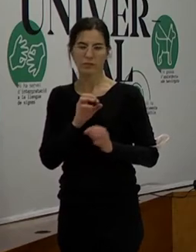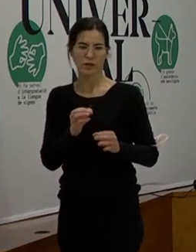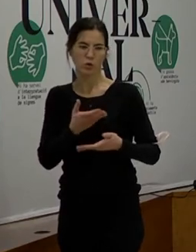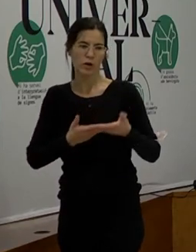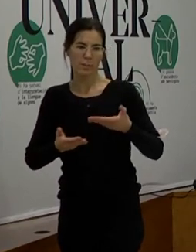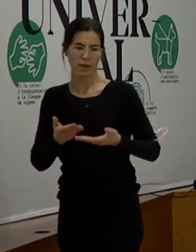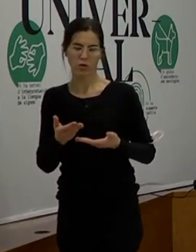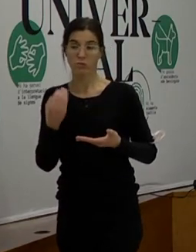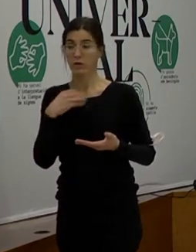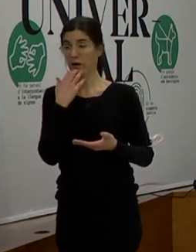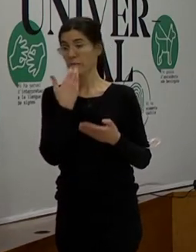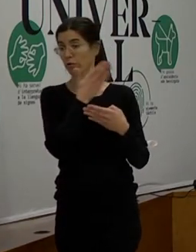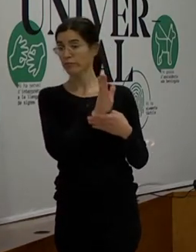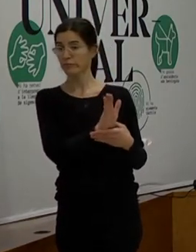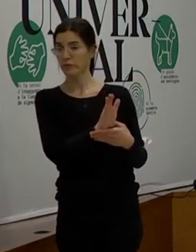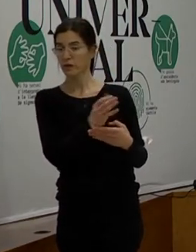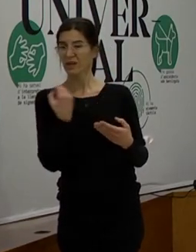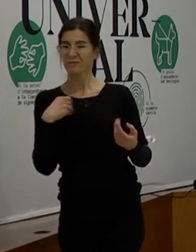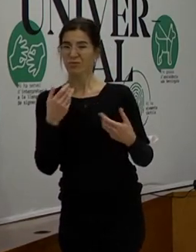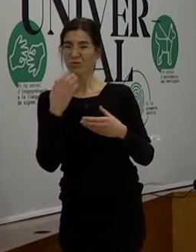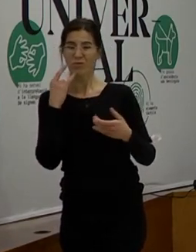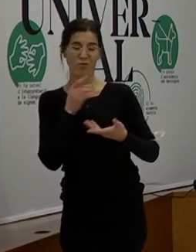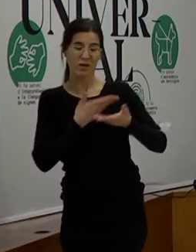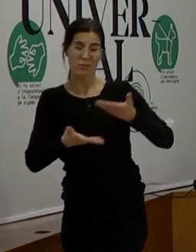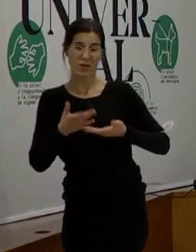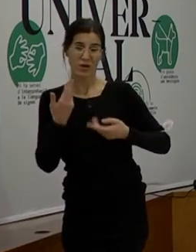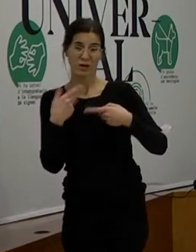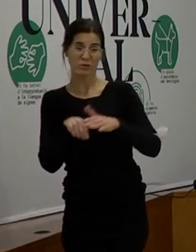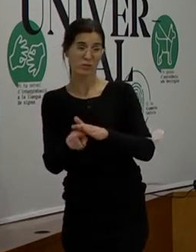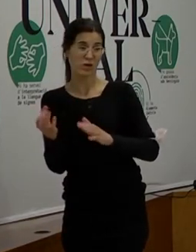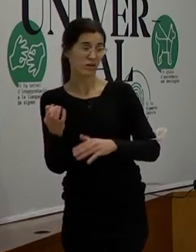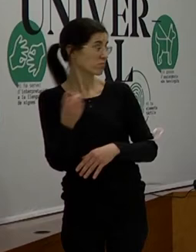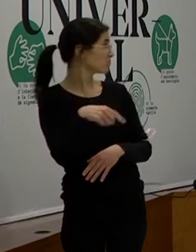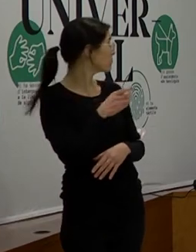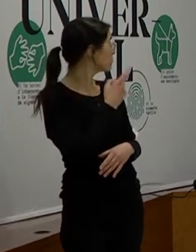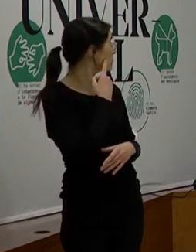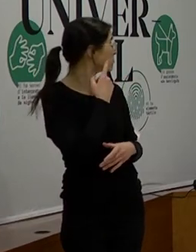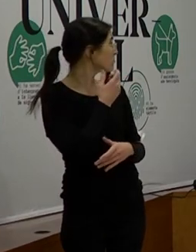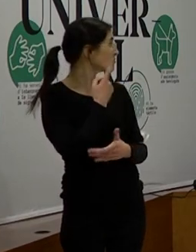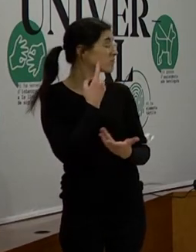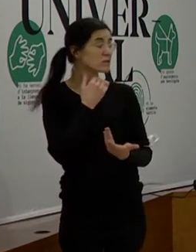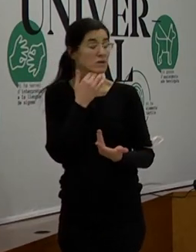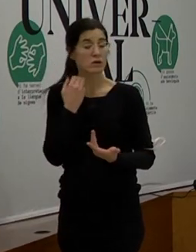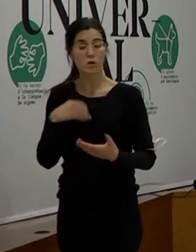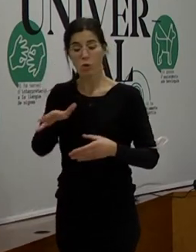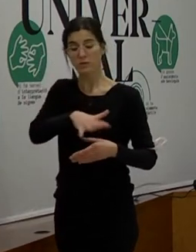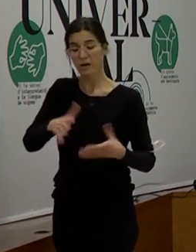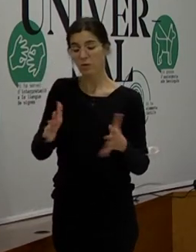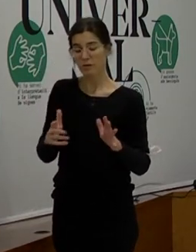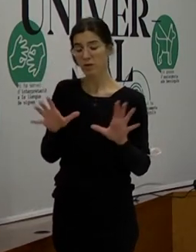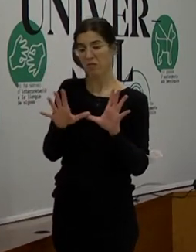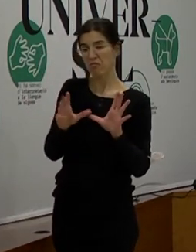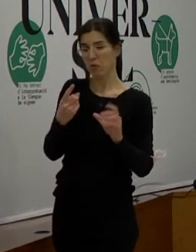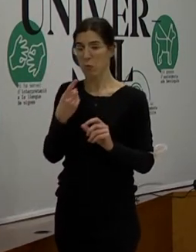¿Vale? Aquí tenim un exemple de què és un canviador inclusiu. No? Us pensareu què és. Bueno, doncs és un espai més o menys de 10 o 12